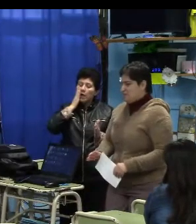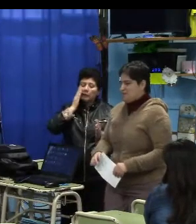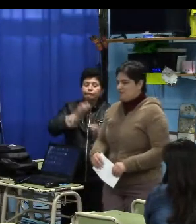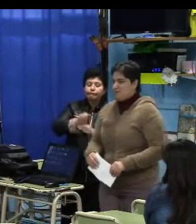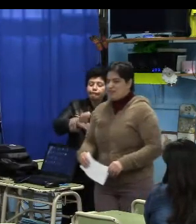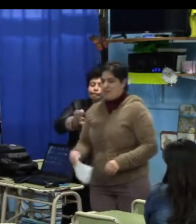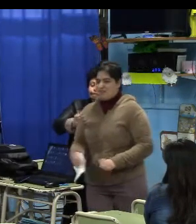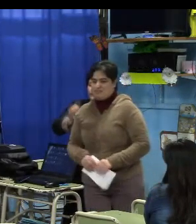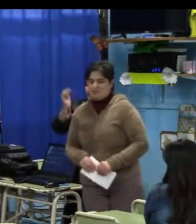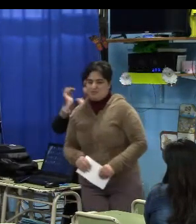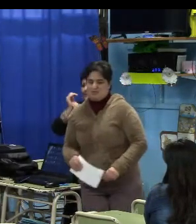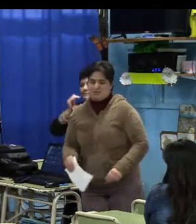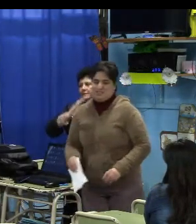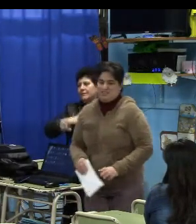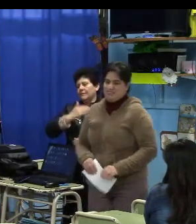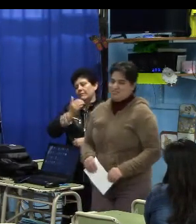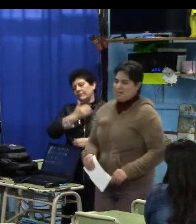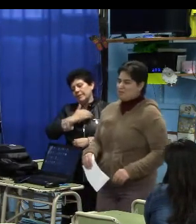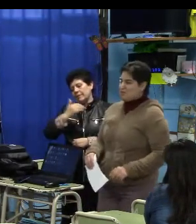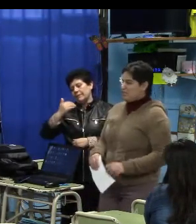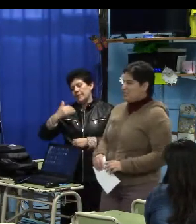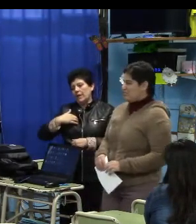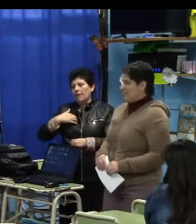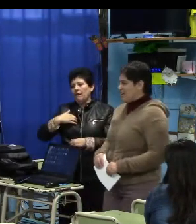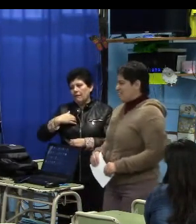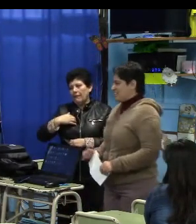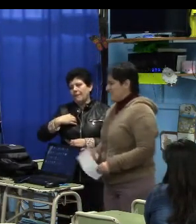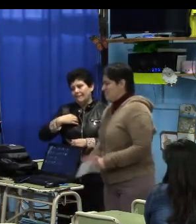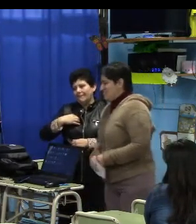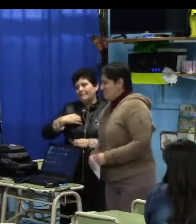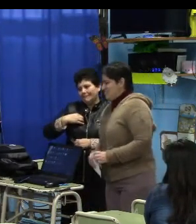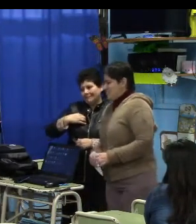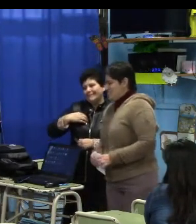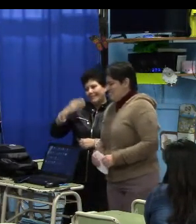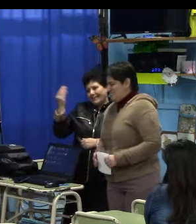Y mi mamá se pone y el sábado a la siesta.